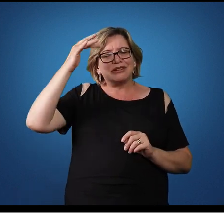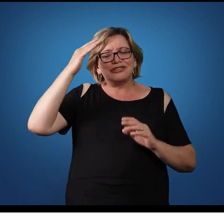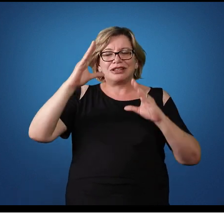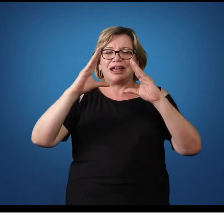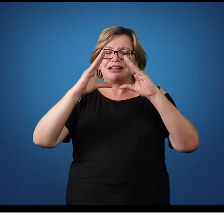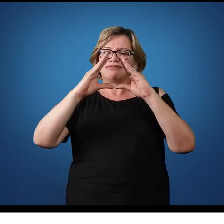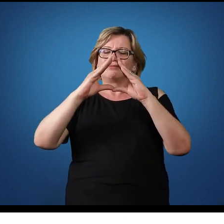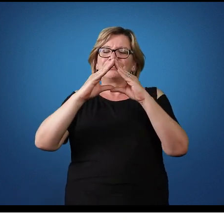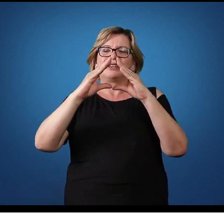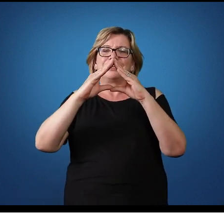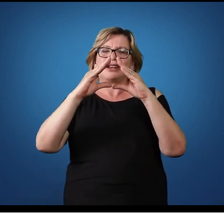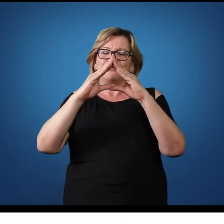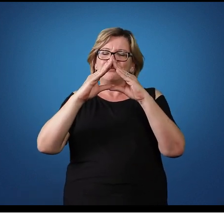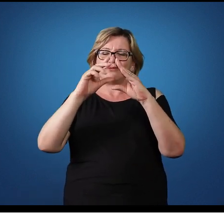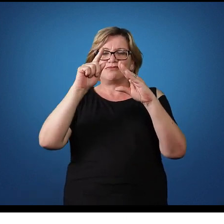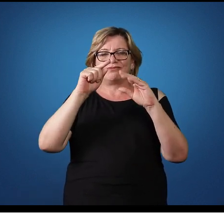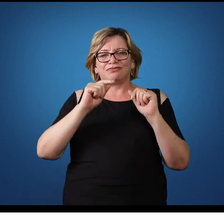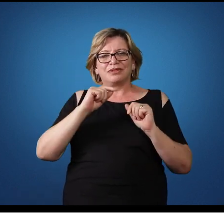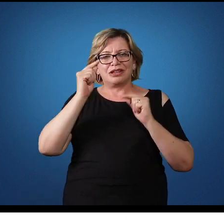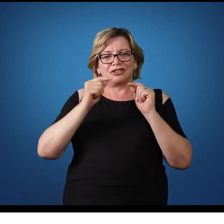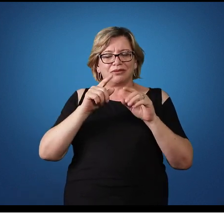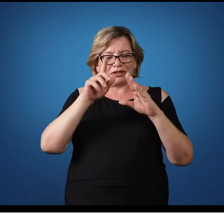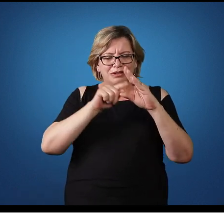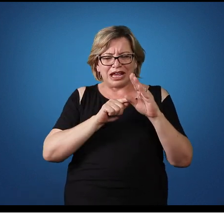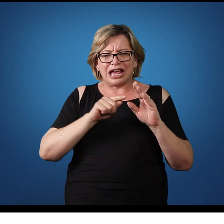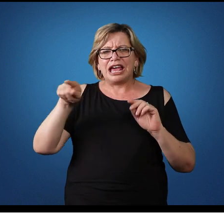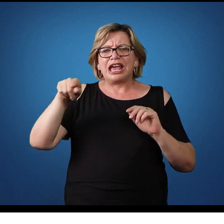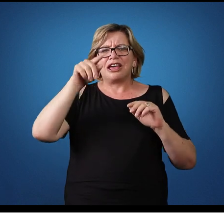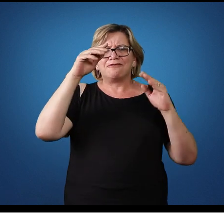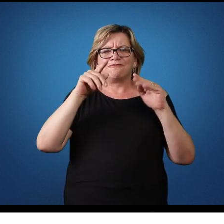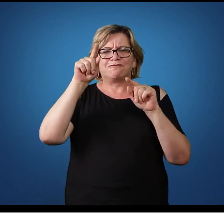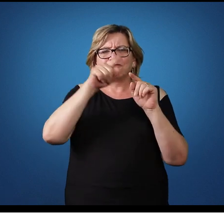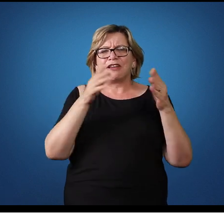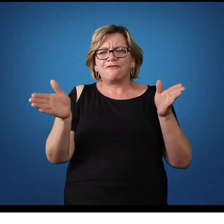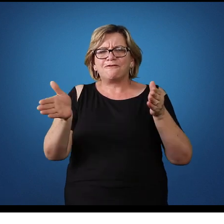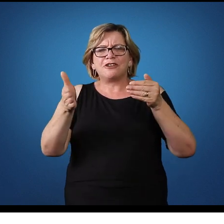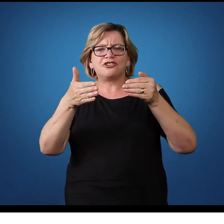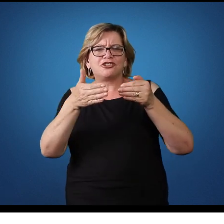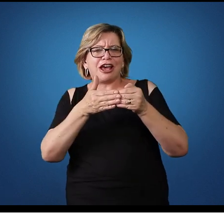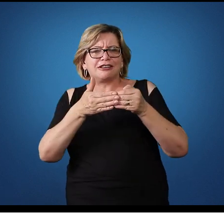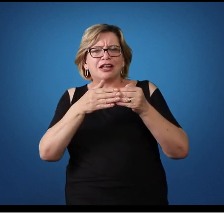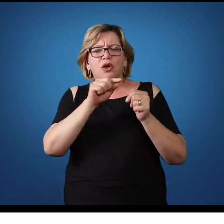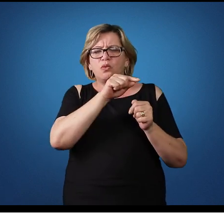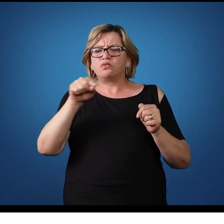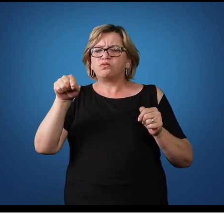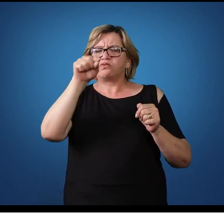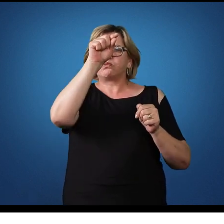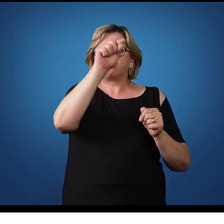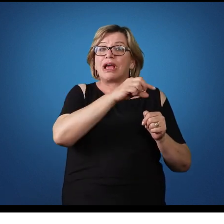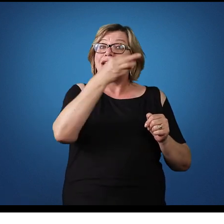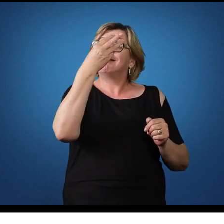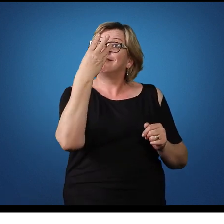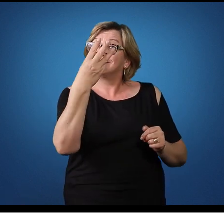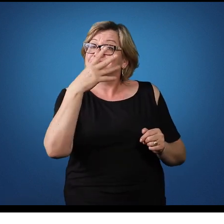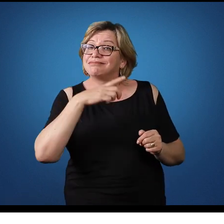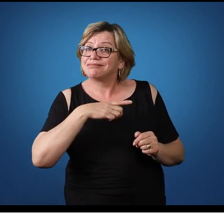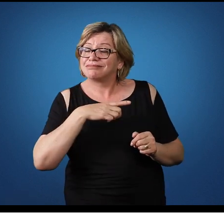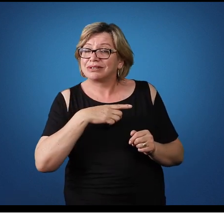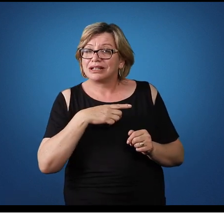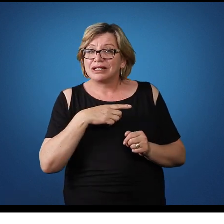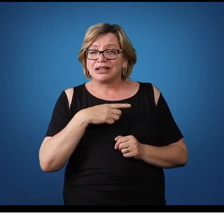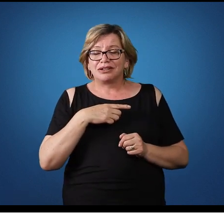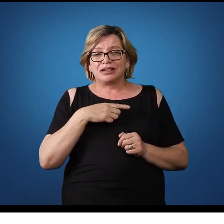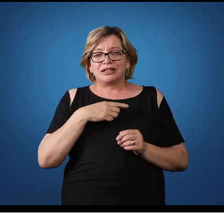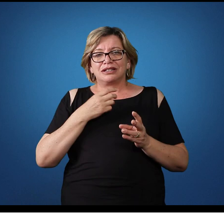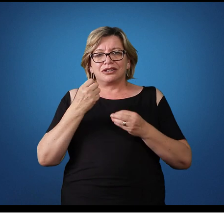posso definir um triângulo como sendo uma figura plana, fechada, delimitada por três segmentos de reta. Quando eu